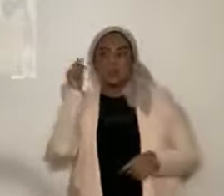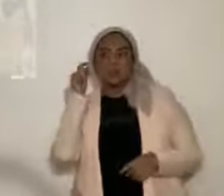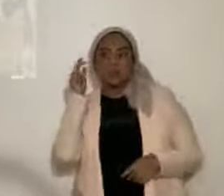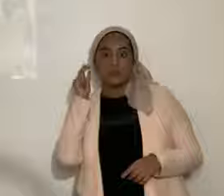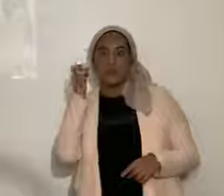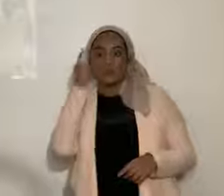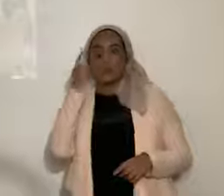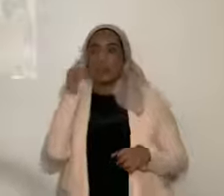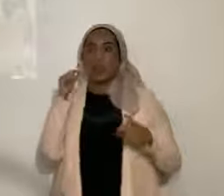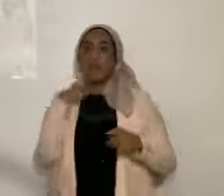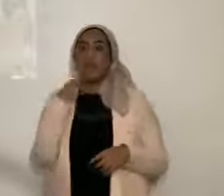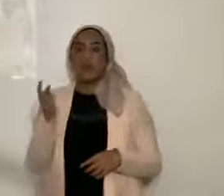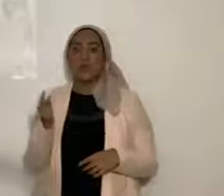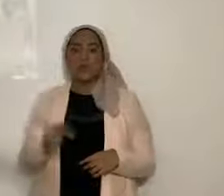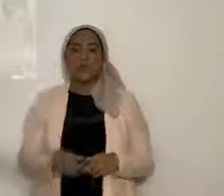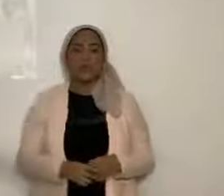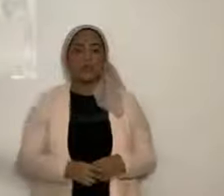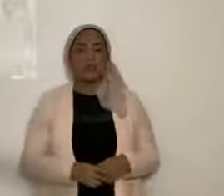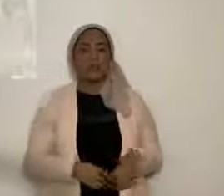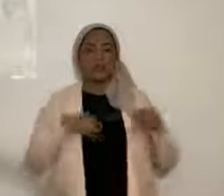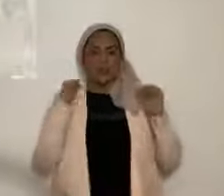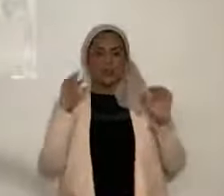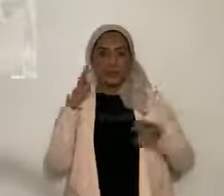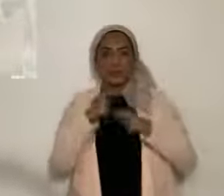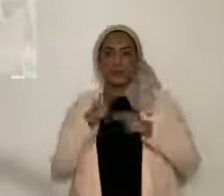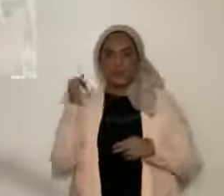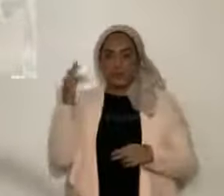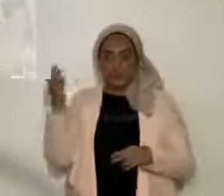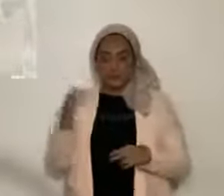conmigo. Bendito es el nombre de Yahweh.